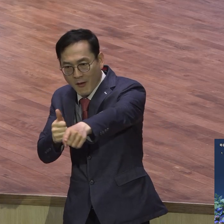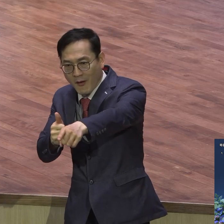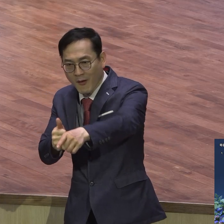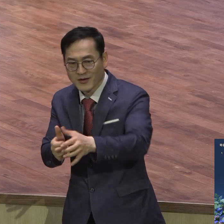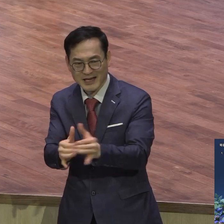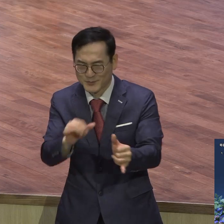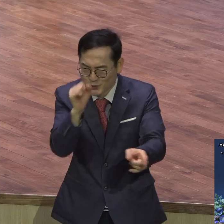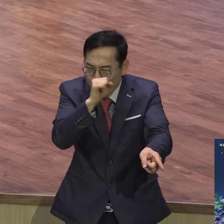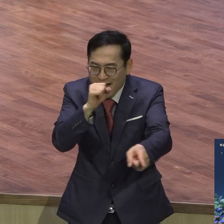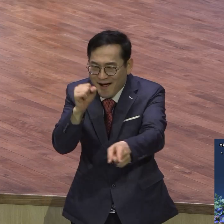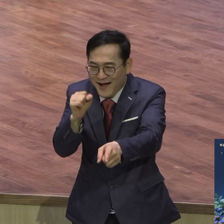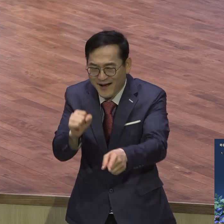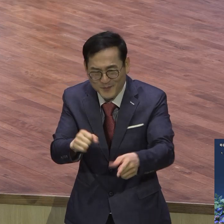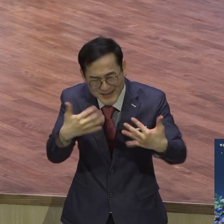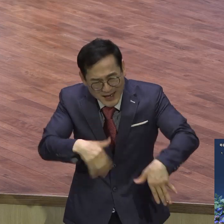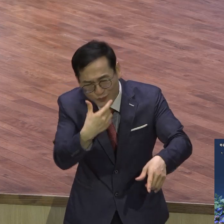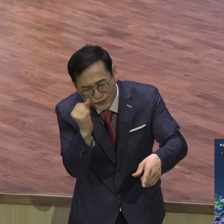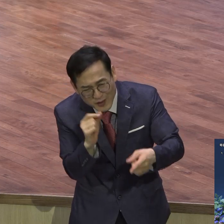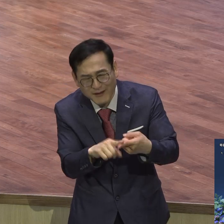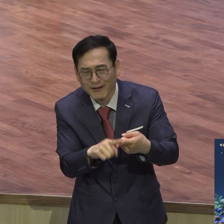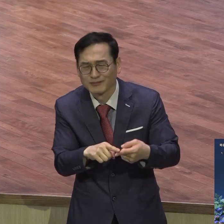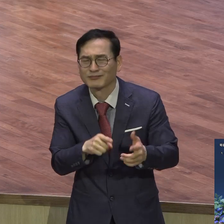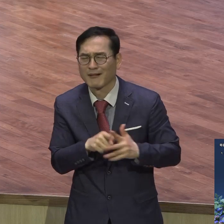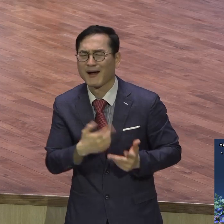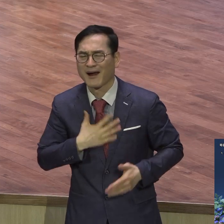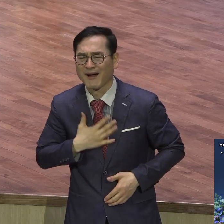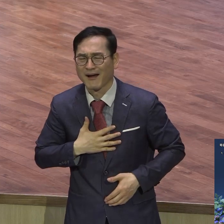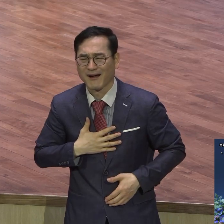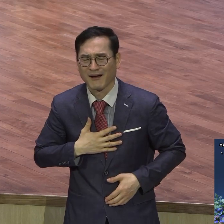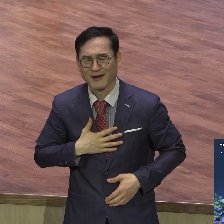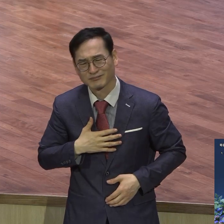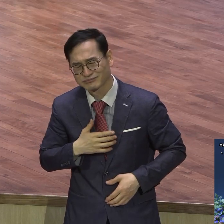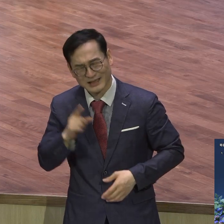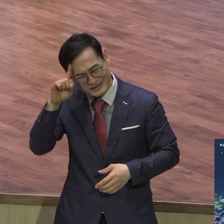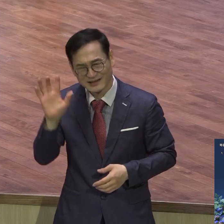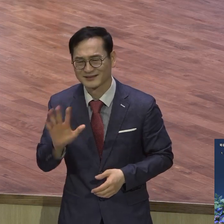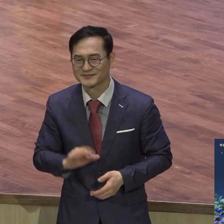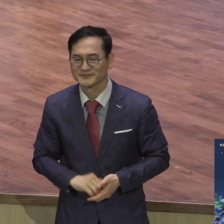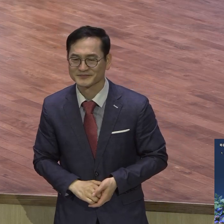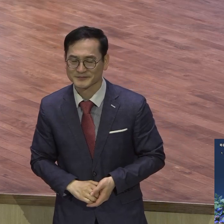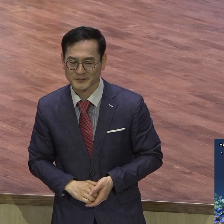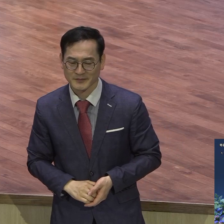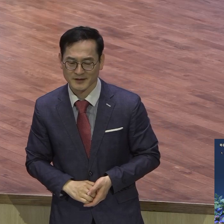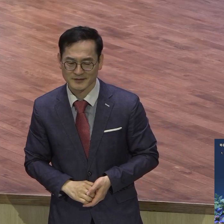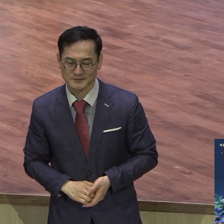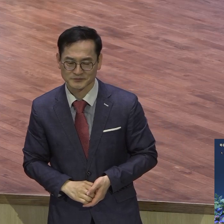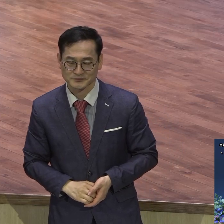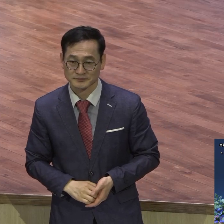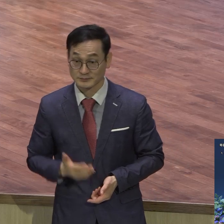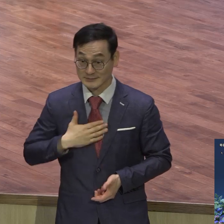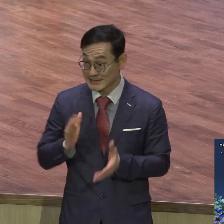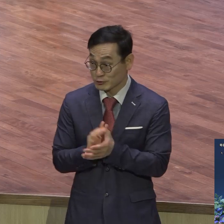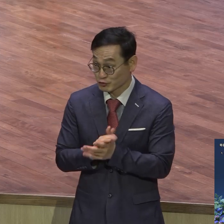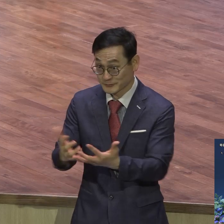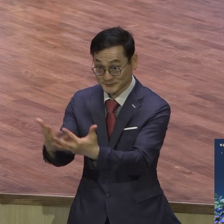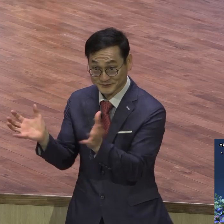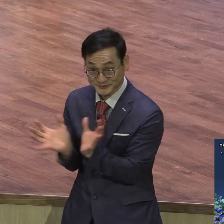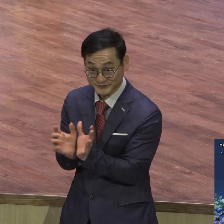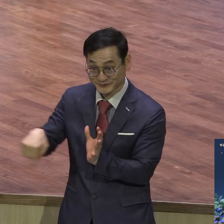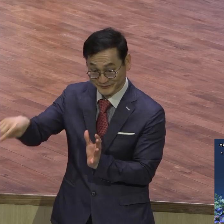원래 원래 그런 체질이에요 제가 친구들하고 좋아가지고요 야 우리 정말 우리는